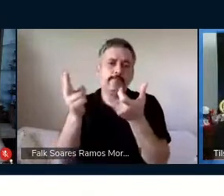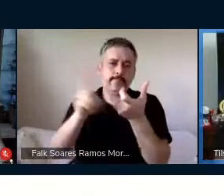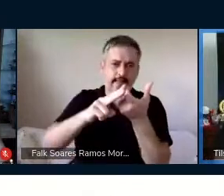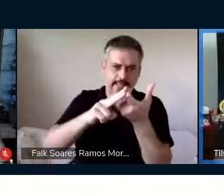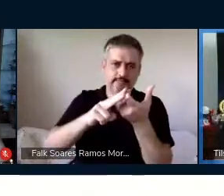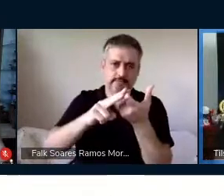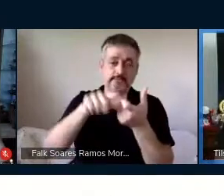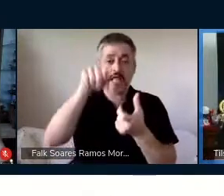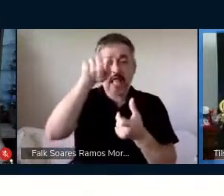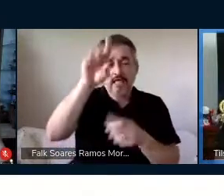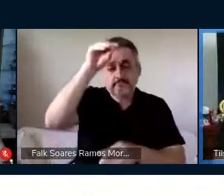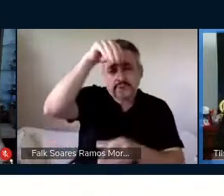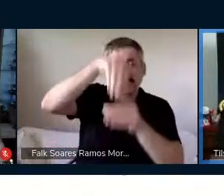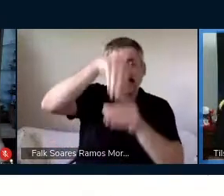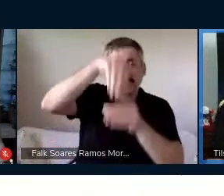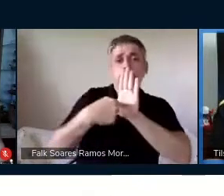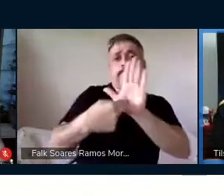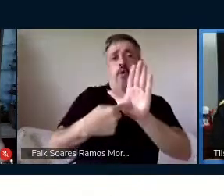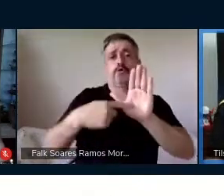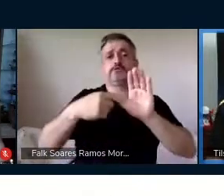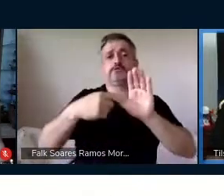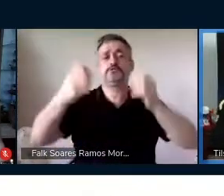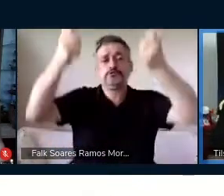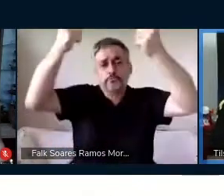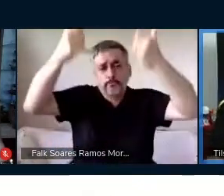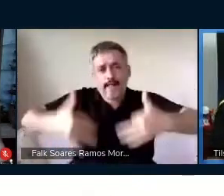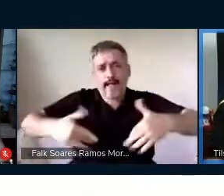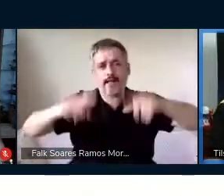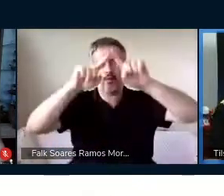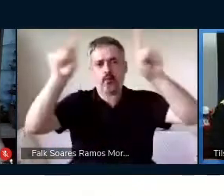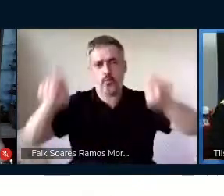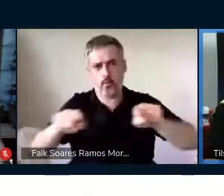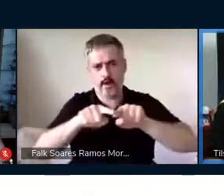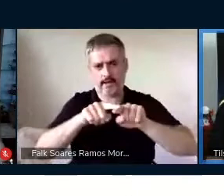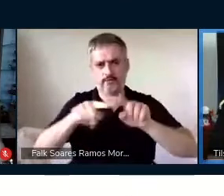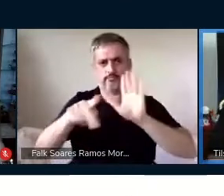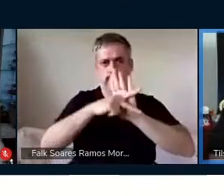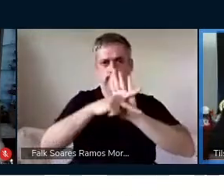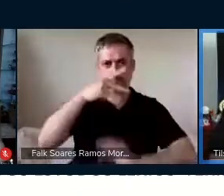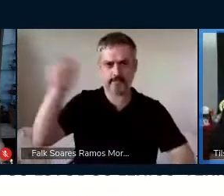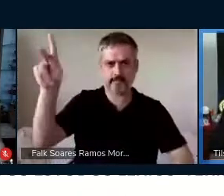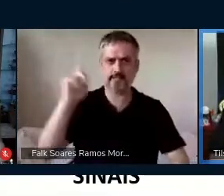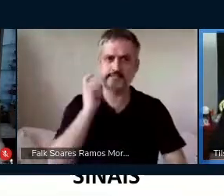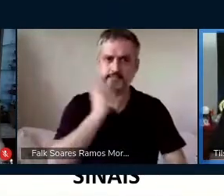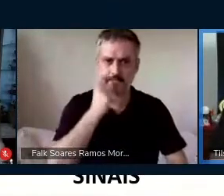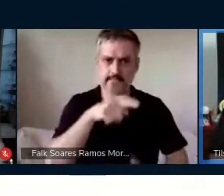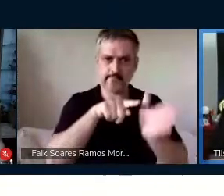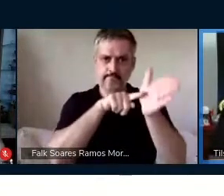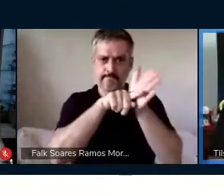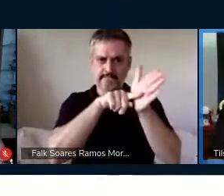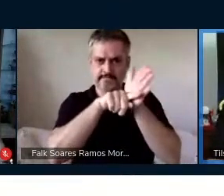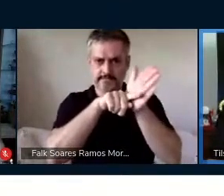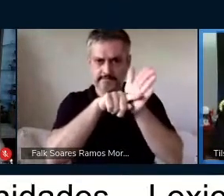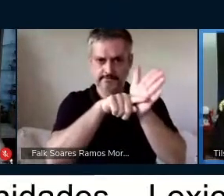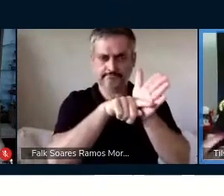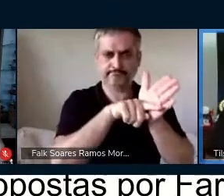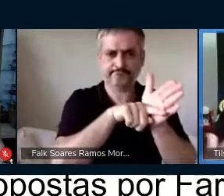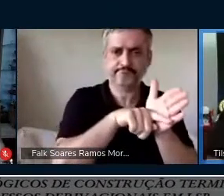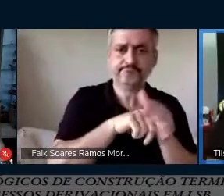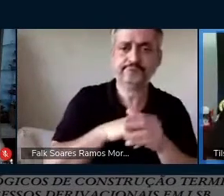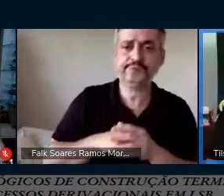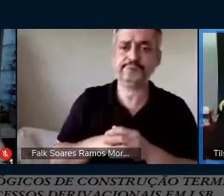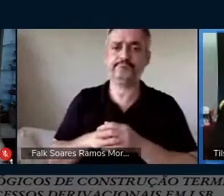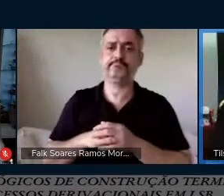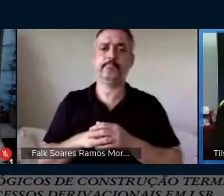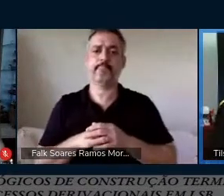no ano de 2009, no qual ela apresenta a questão do morfema livre, morfema preso, morfema base, e aqui não vamos adentrar nele